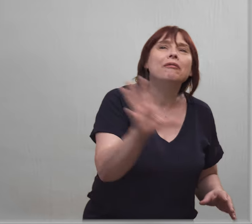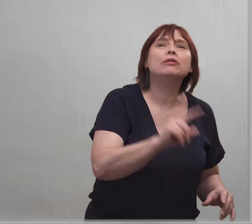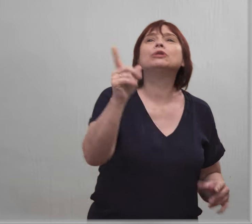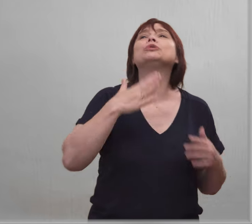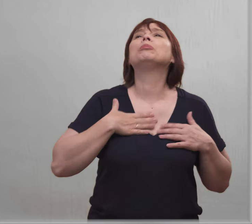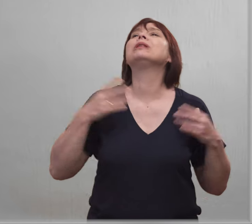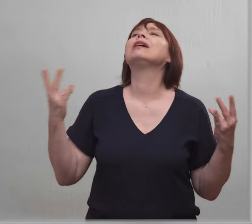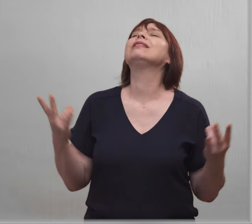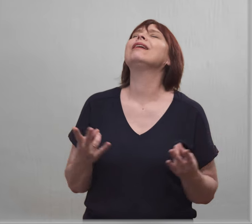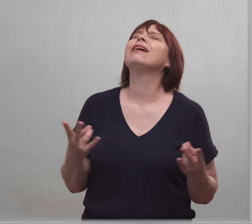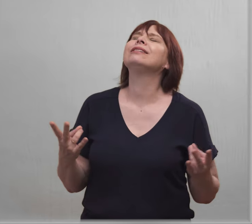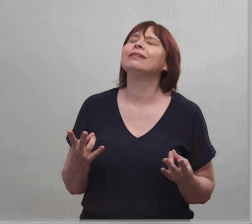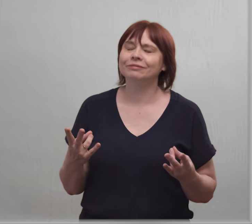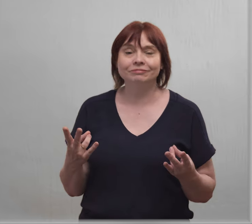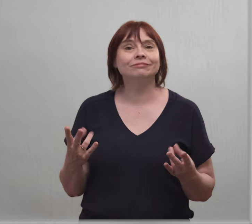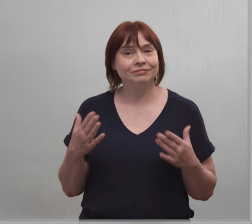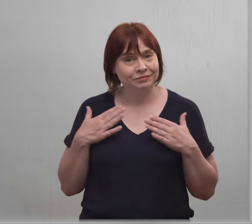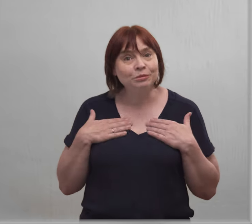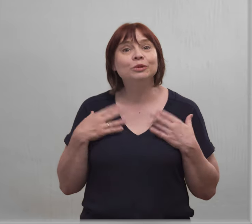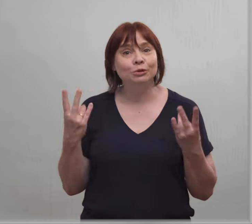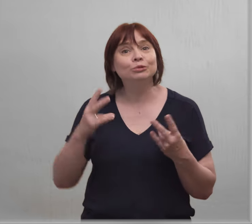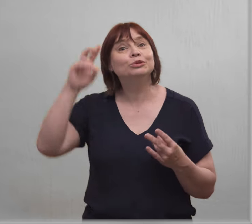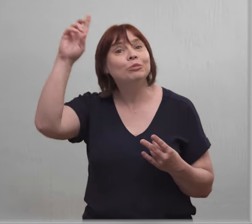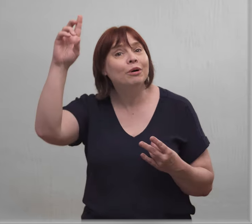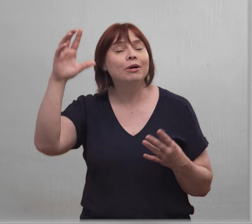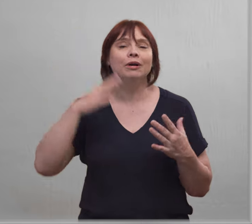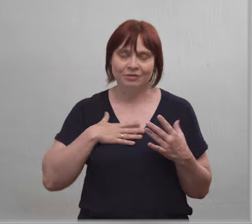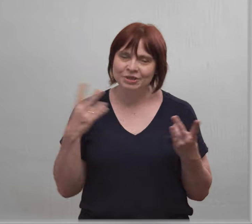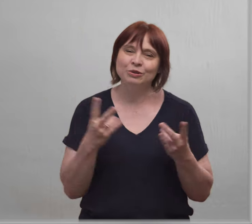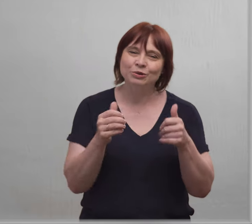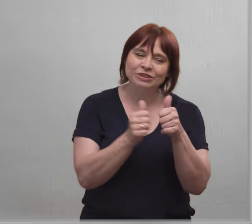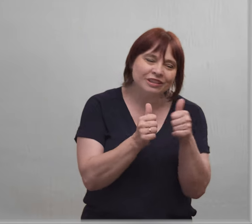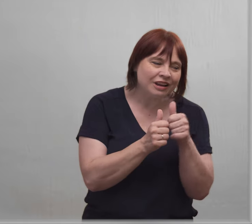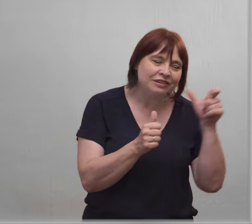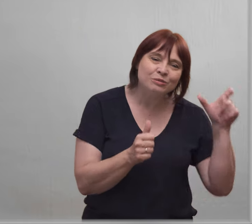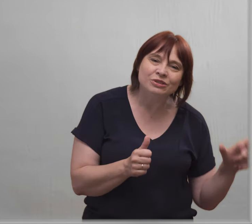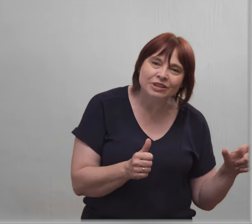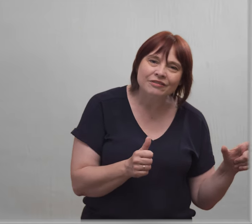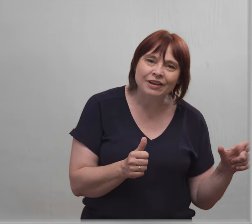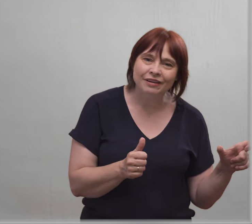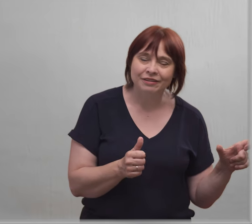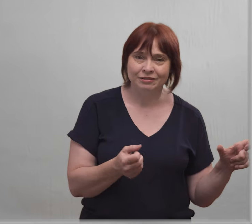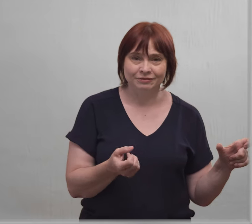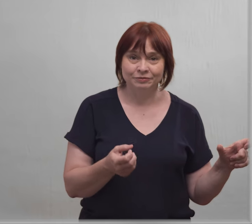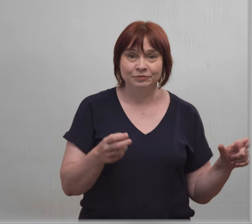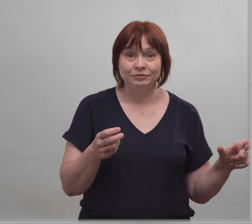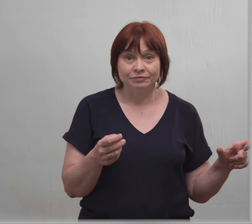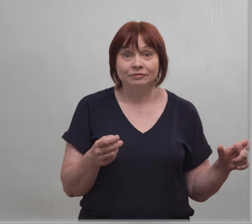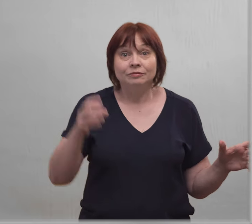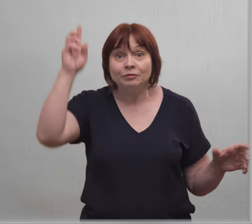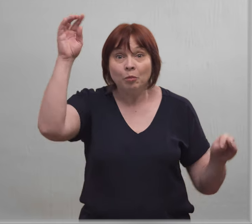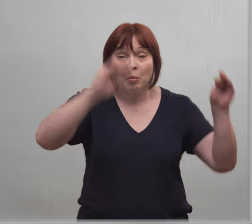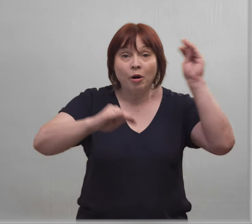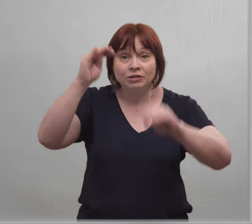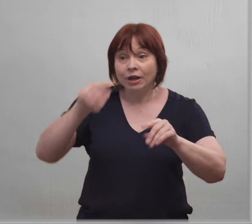нужен. Мы нуждаемся в друг друге, нуждаемся в родных и близких, и это сотворил нас Бог. Он не просто... Представляете,